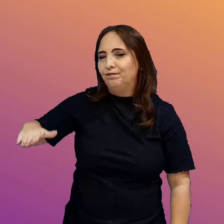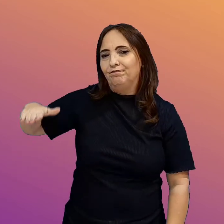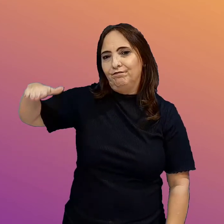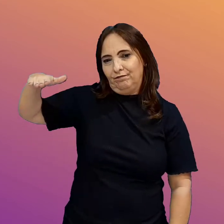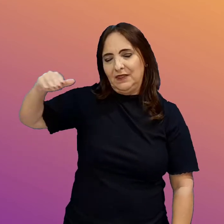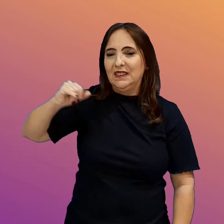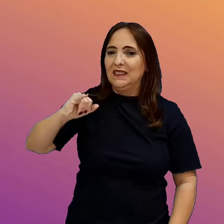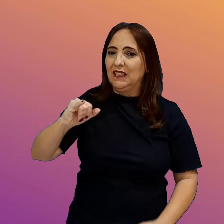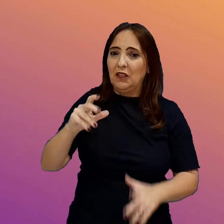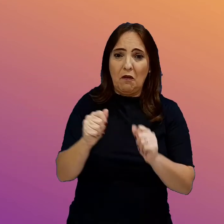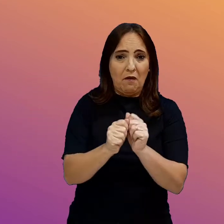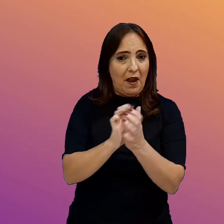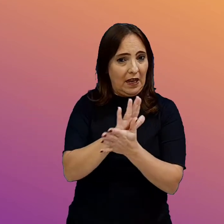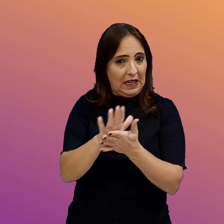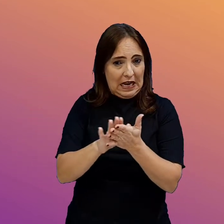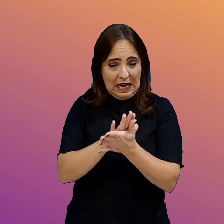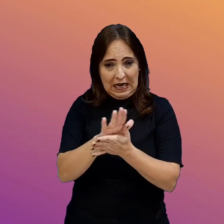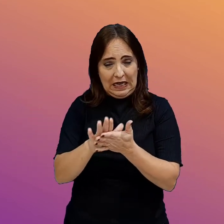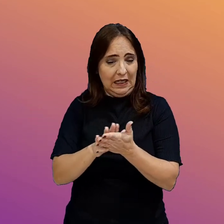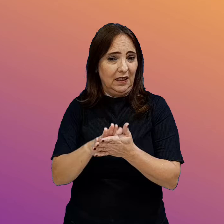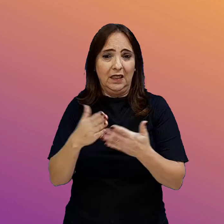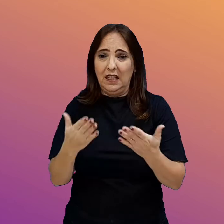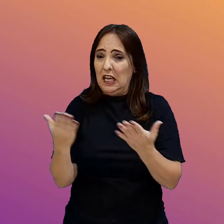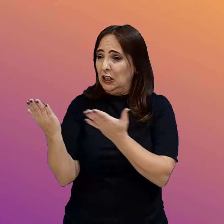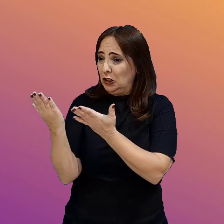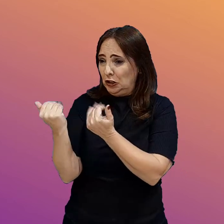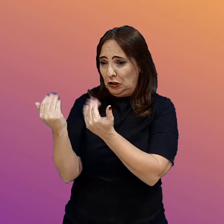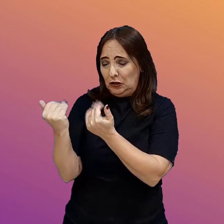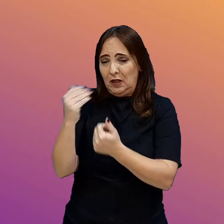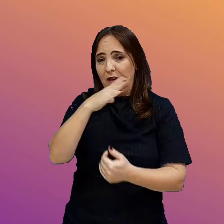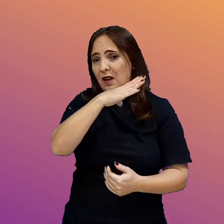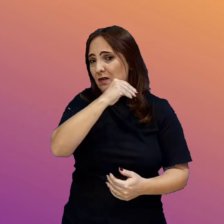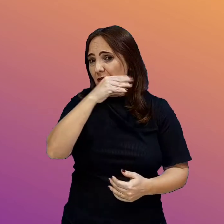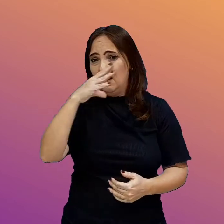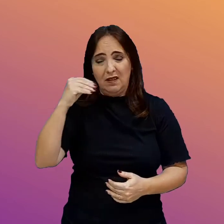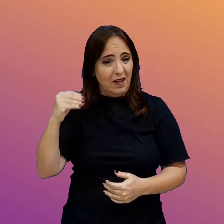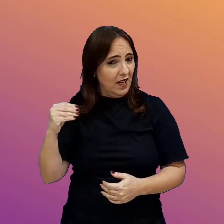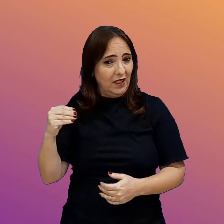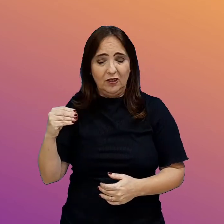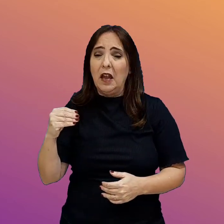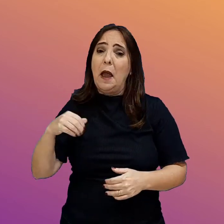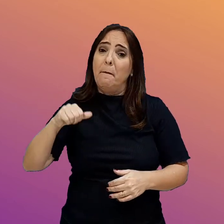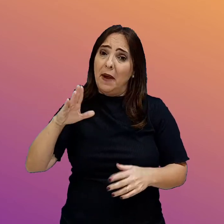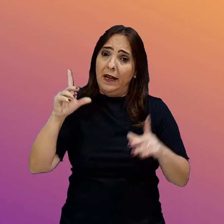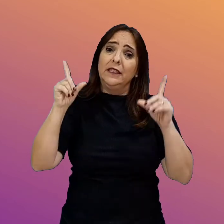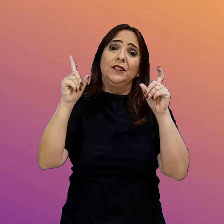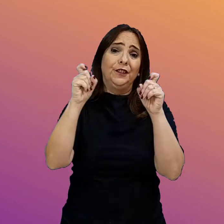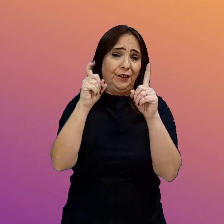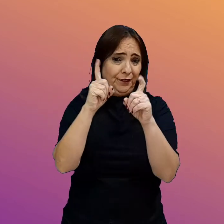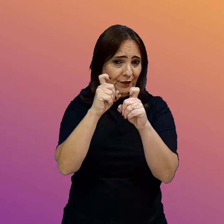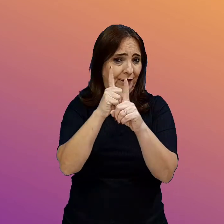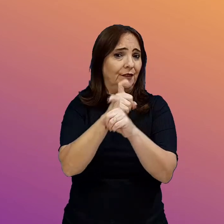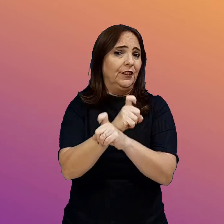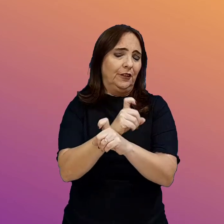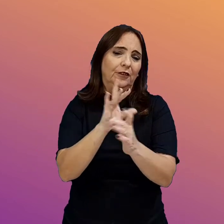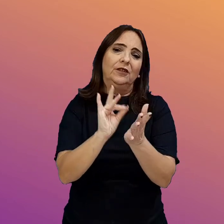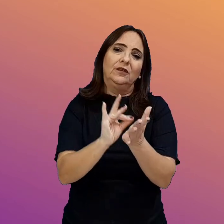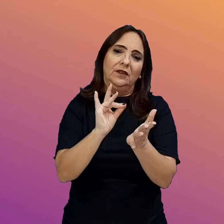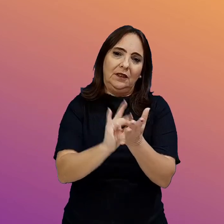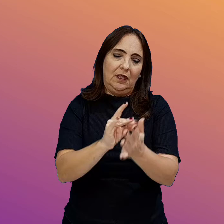desde pequenininho, não adianta que lá, jovem, adulto, vai ser mais difícil instituir